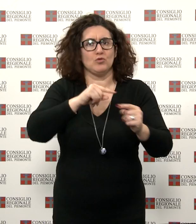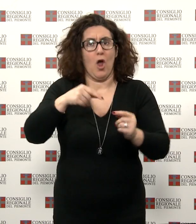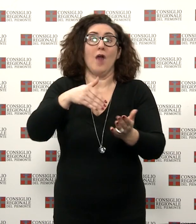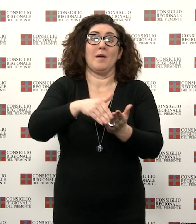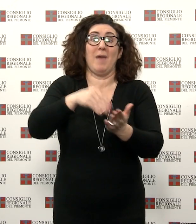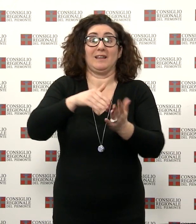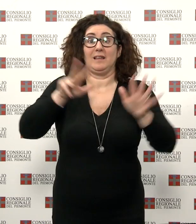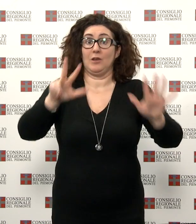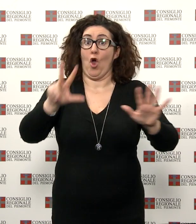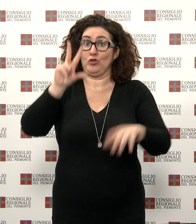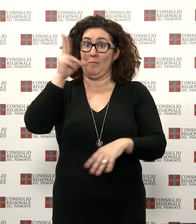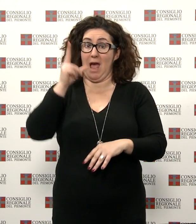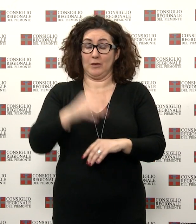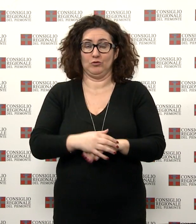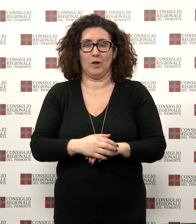8 marzo.